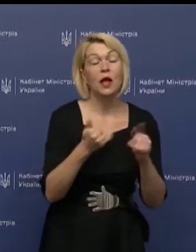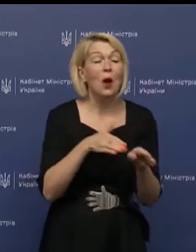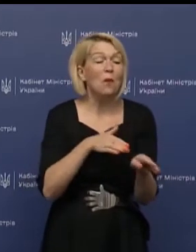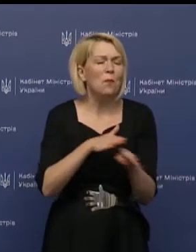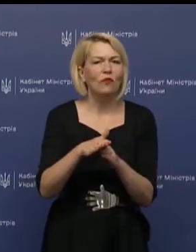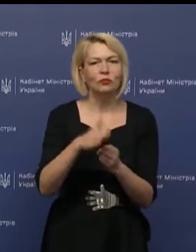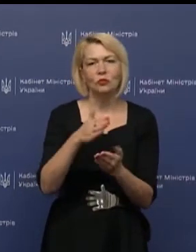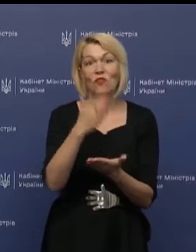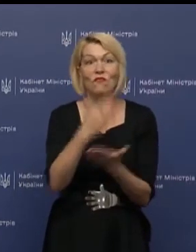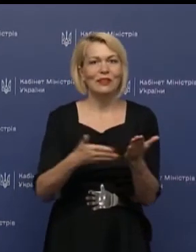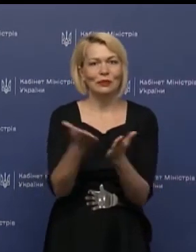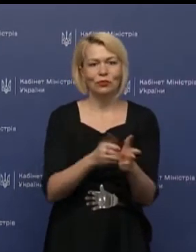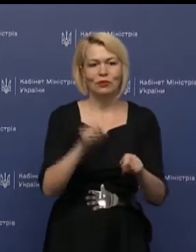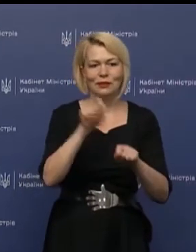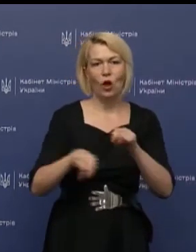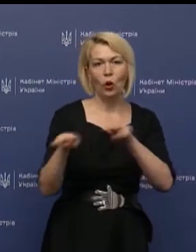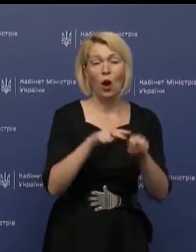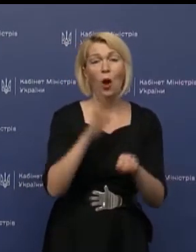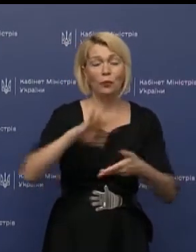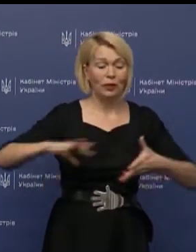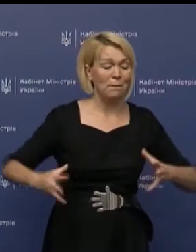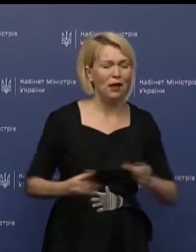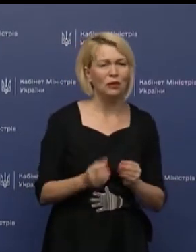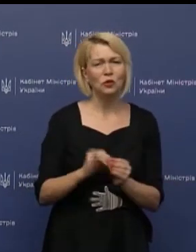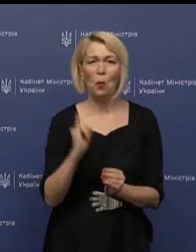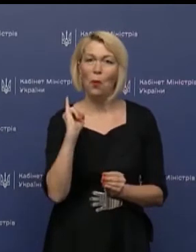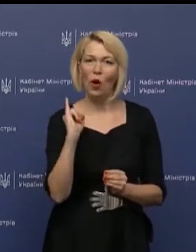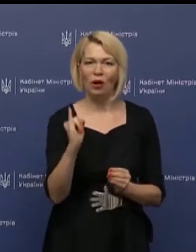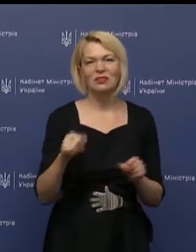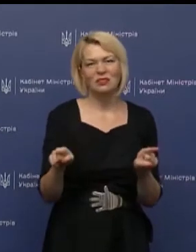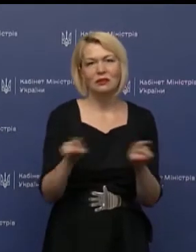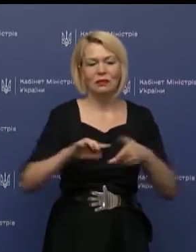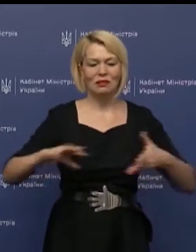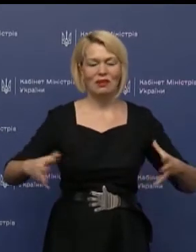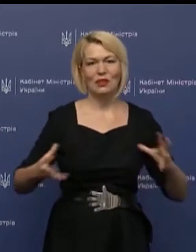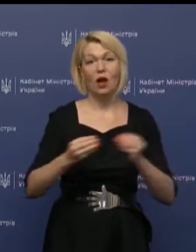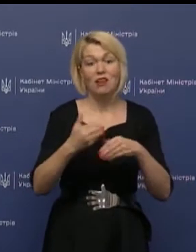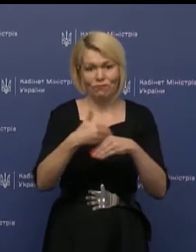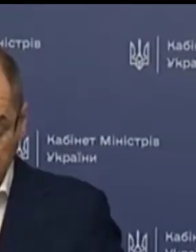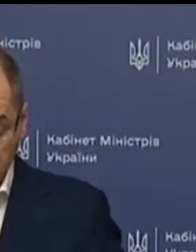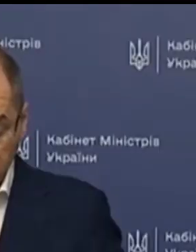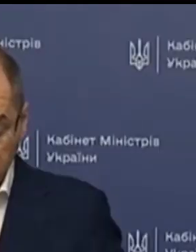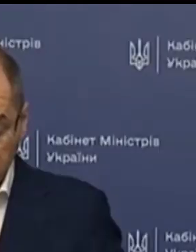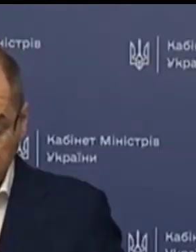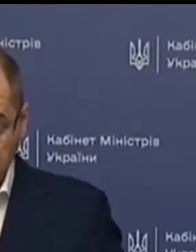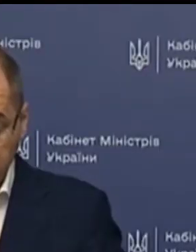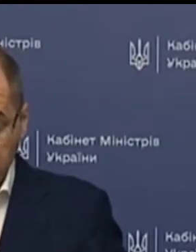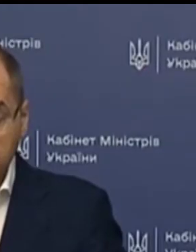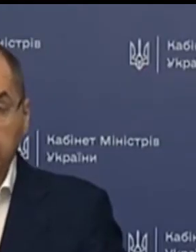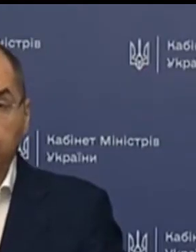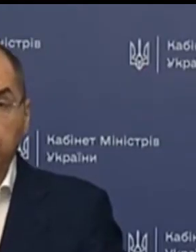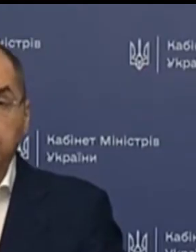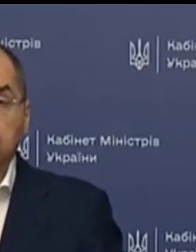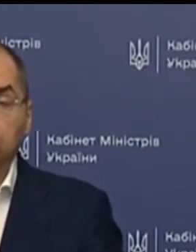відсутність контролю, воно буде призводити до дуже поганих таких результатів і вже призводить. Максим Степанов